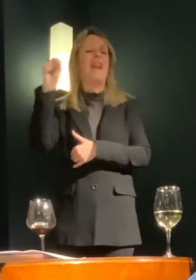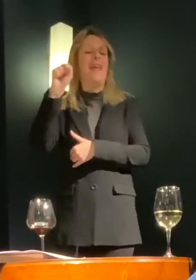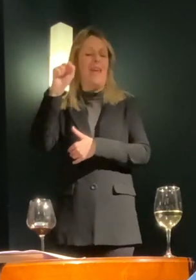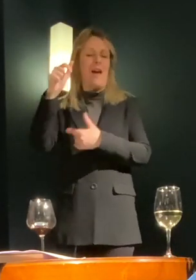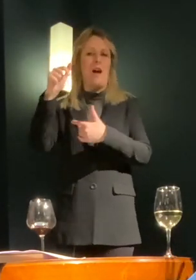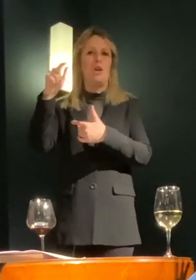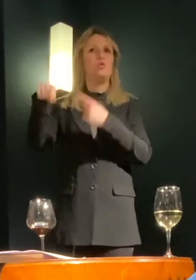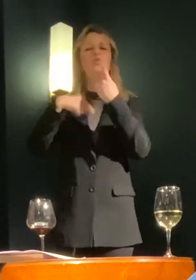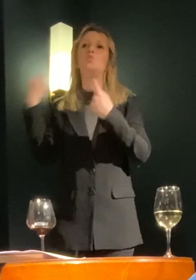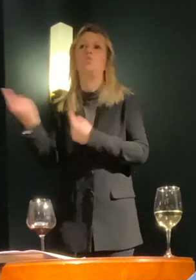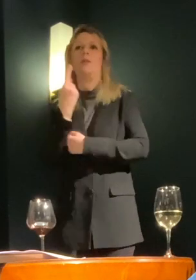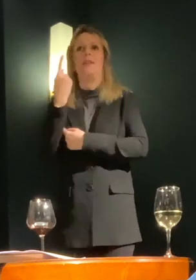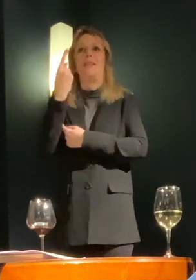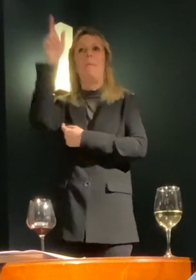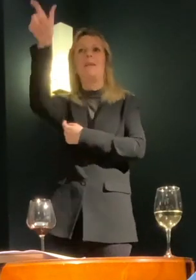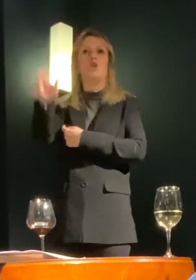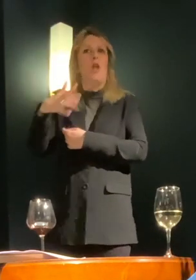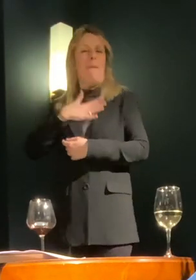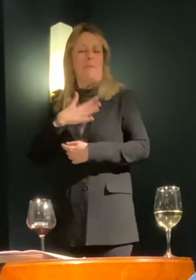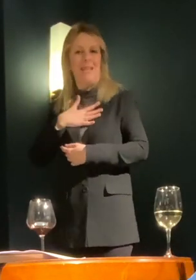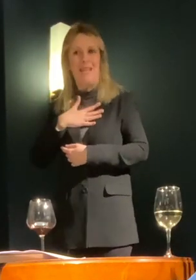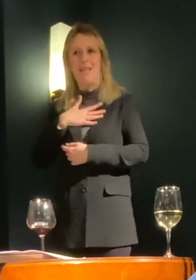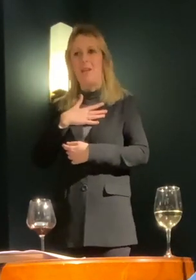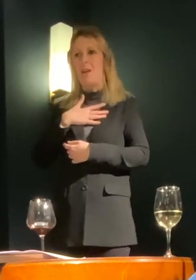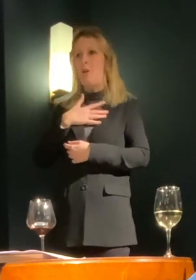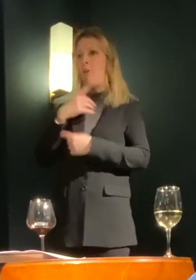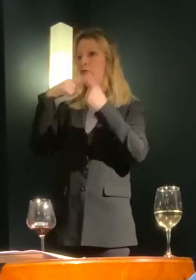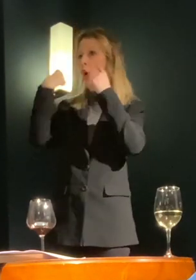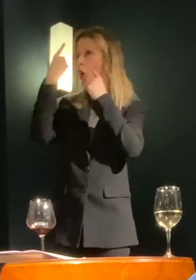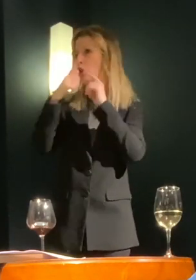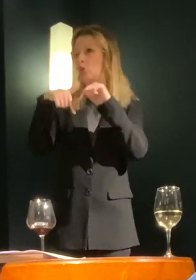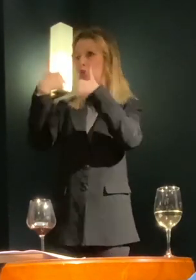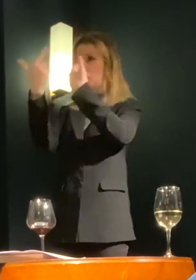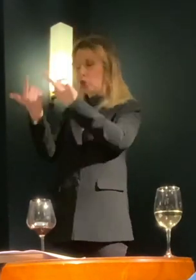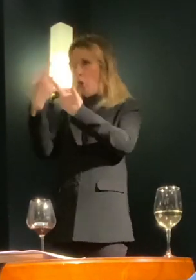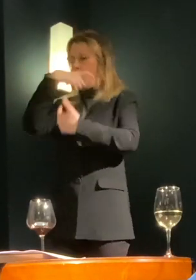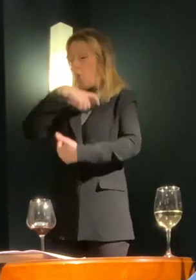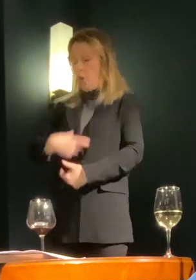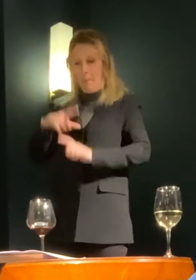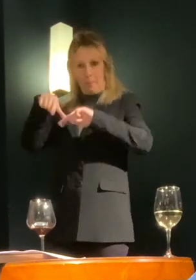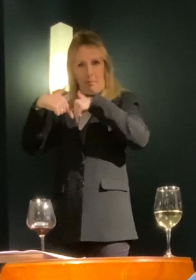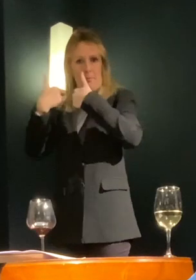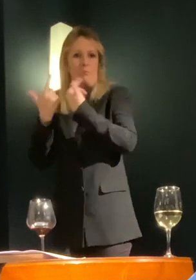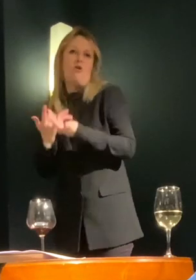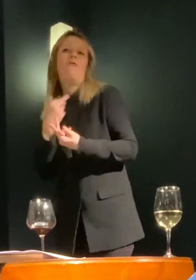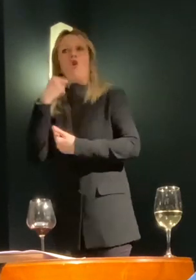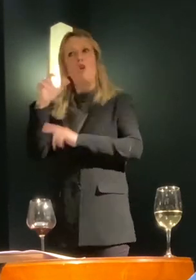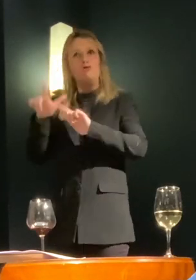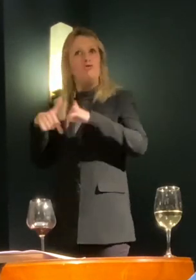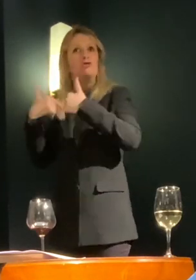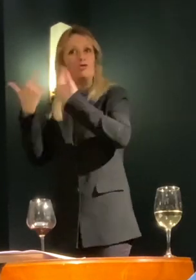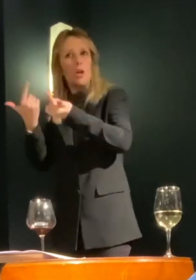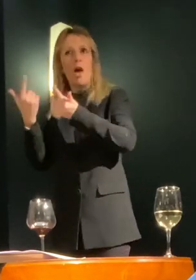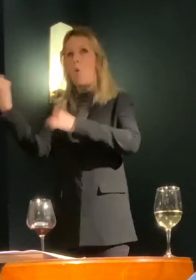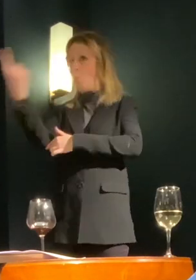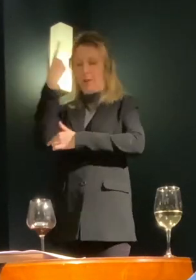tutte persone a cui ho dato un volto, un corpo, una gestualità, una voce che sono uniche e che vengono